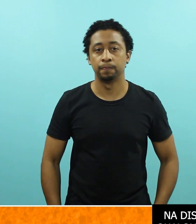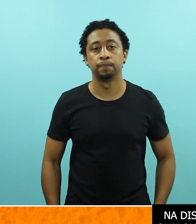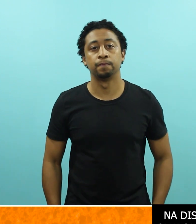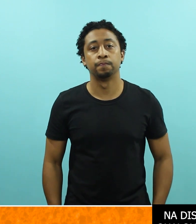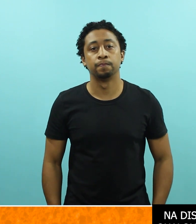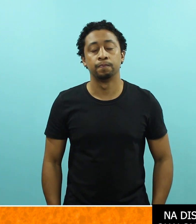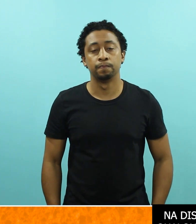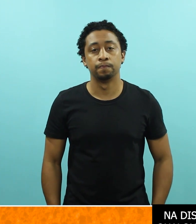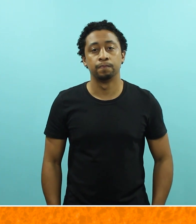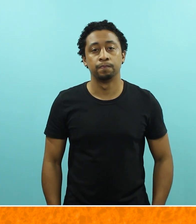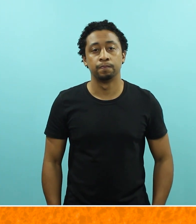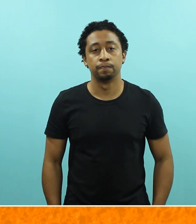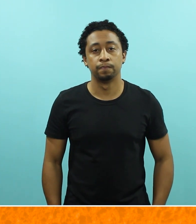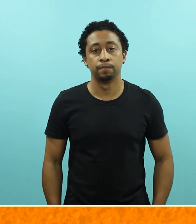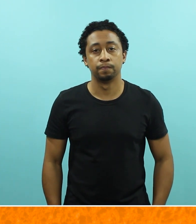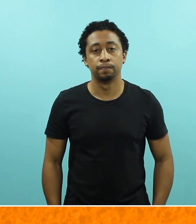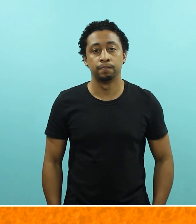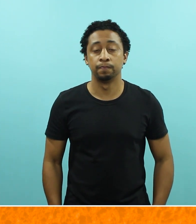matéria.